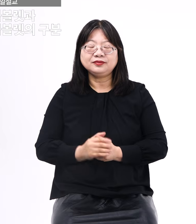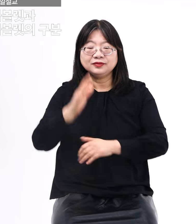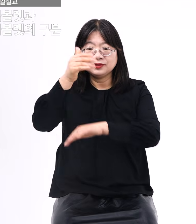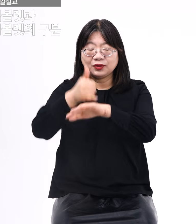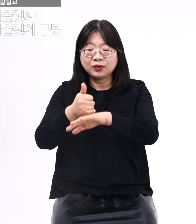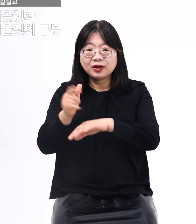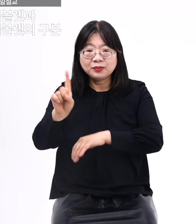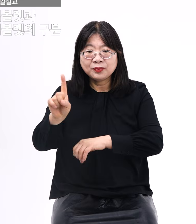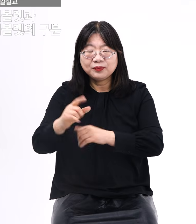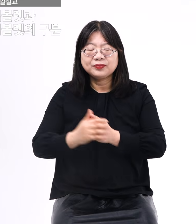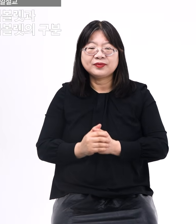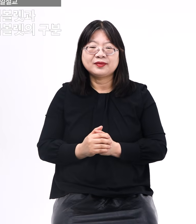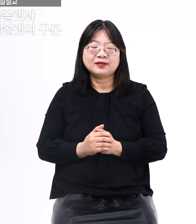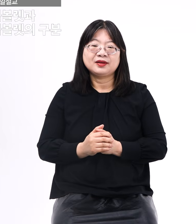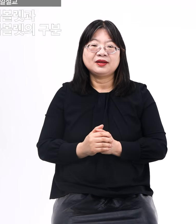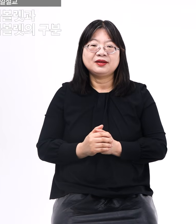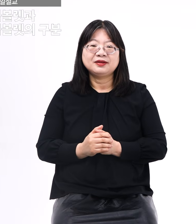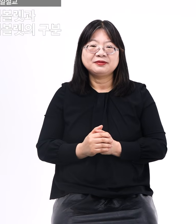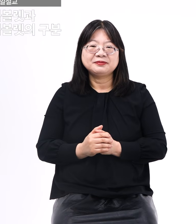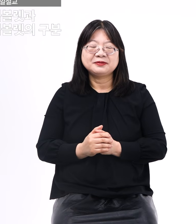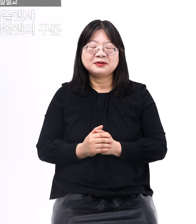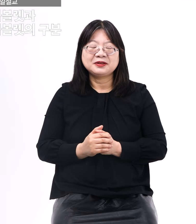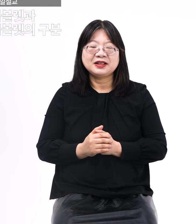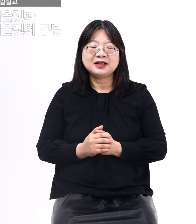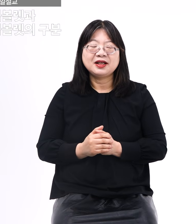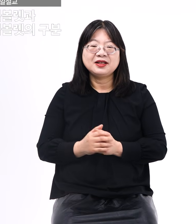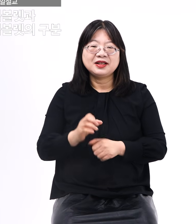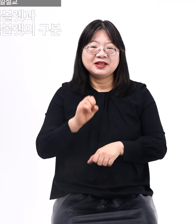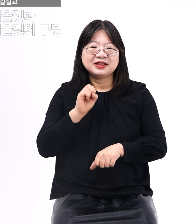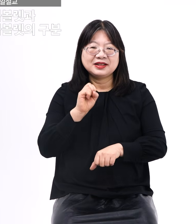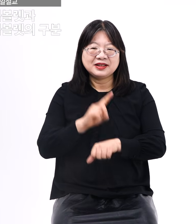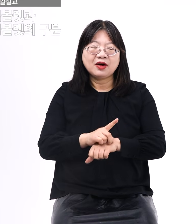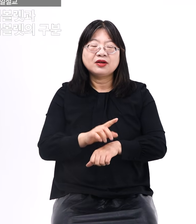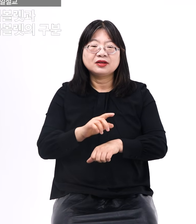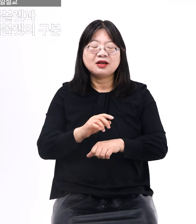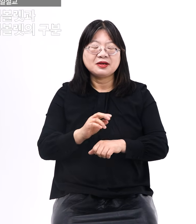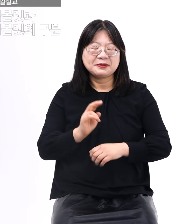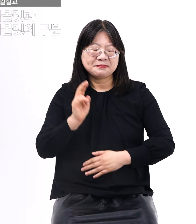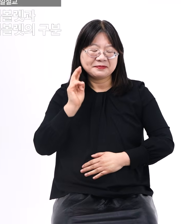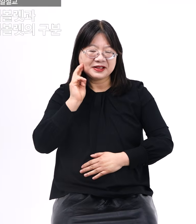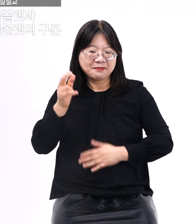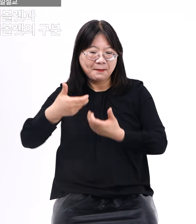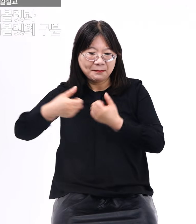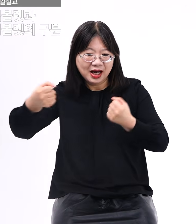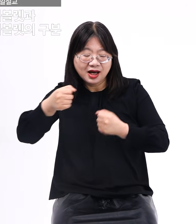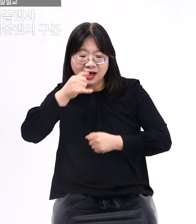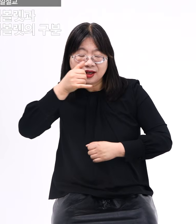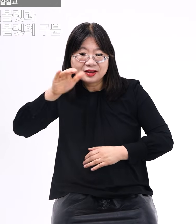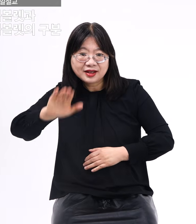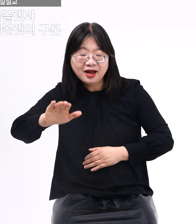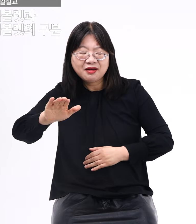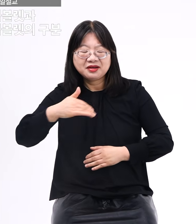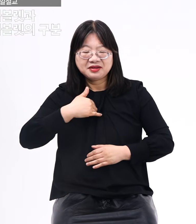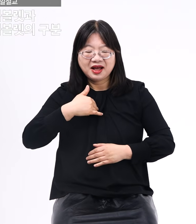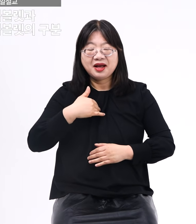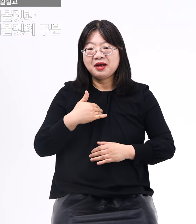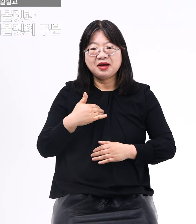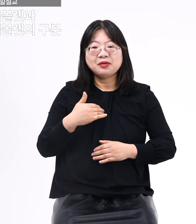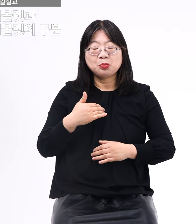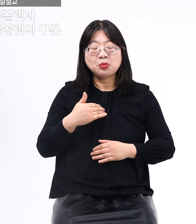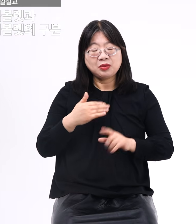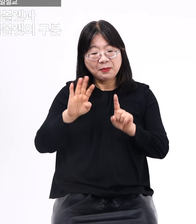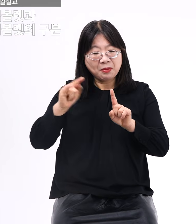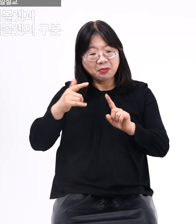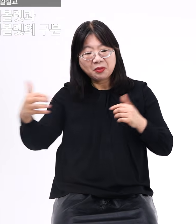했겠어요? 극단적인 그의 성격에 죽으나 사나 내가 이젠 더 이상 잃을 것도 없는데 그럼 한번